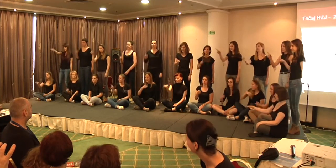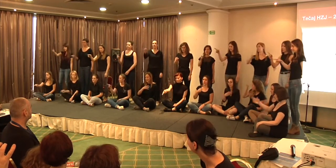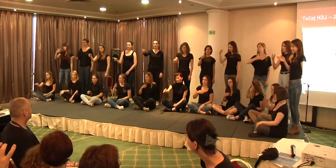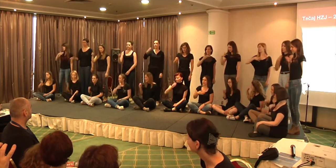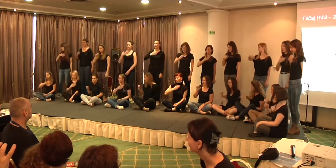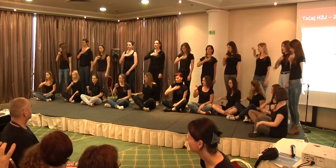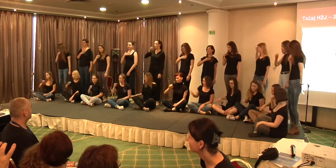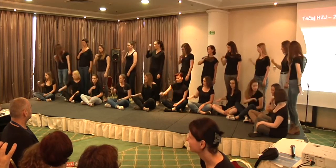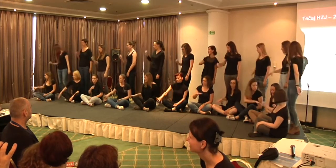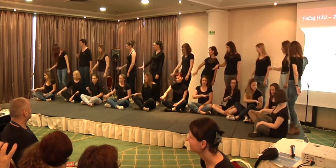da sam i ja